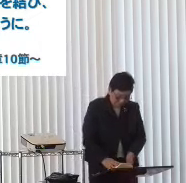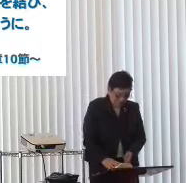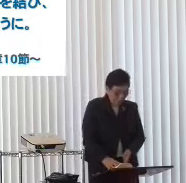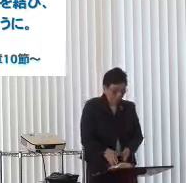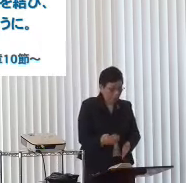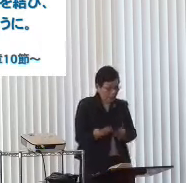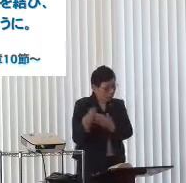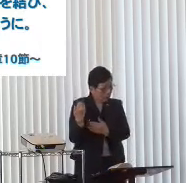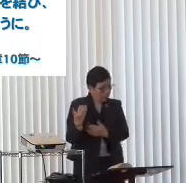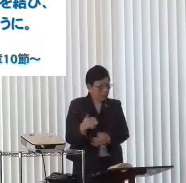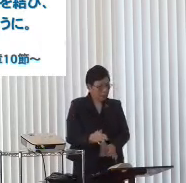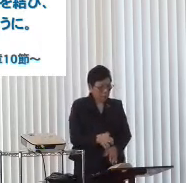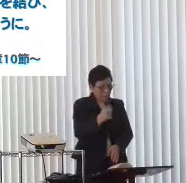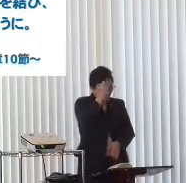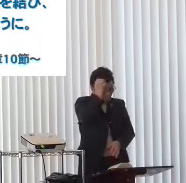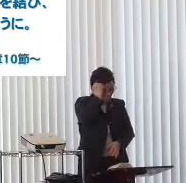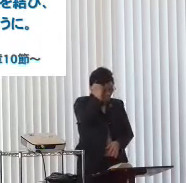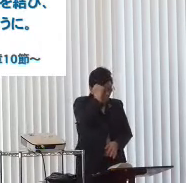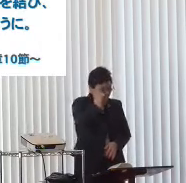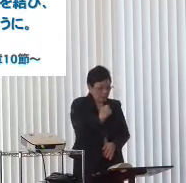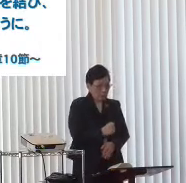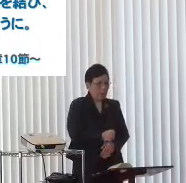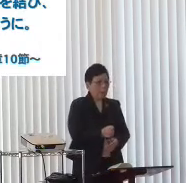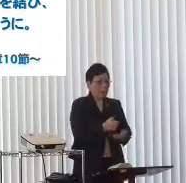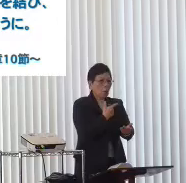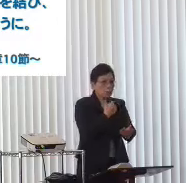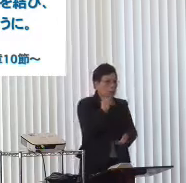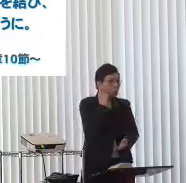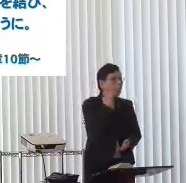ぜひこれも覚えてね、いただきたいと思いますが、